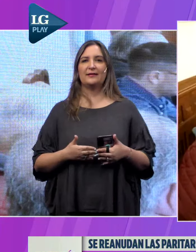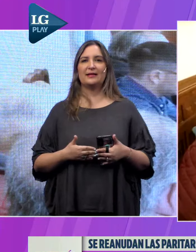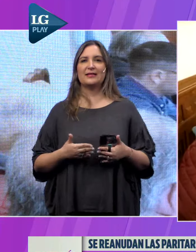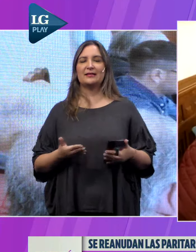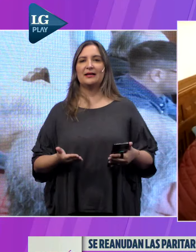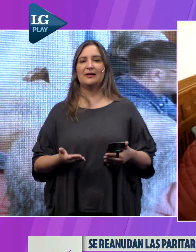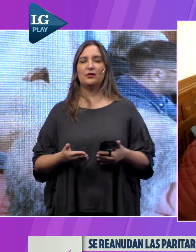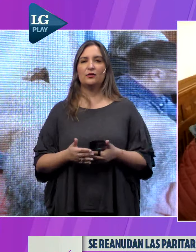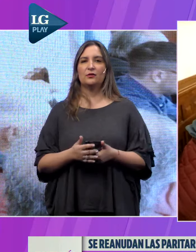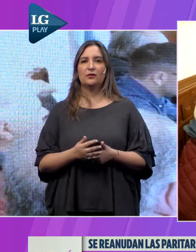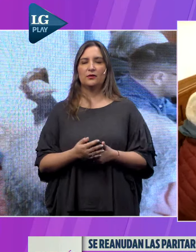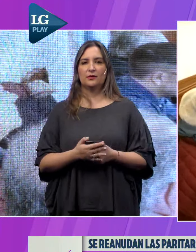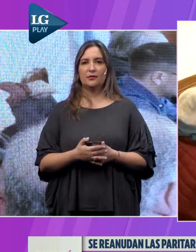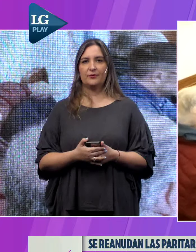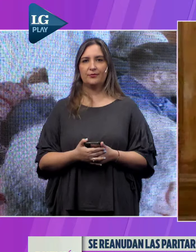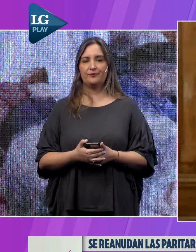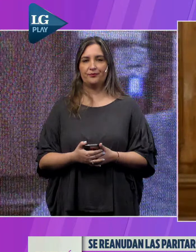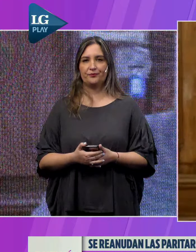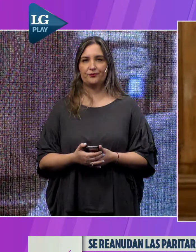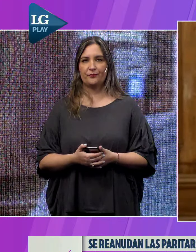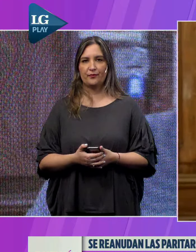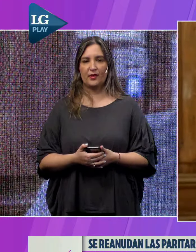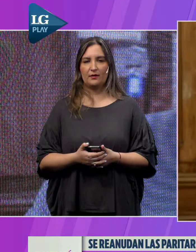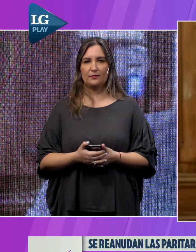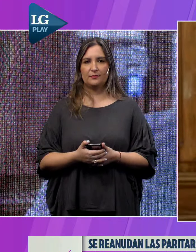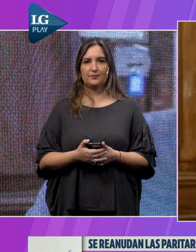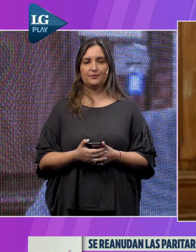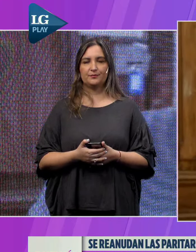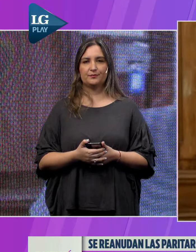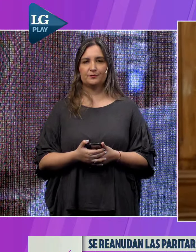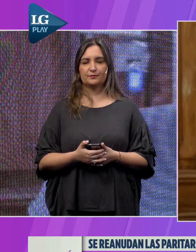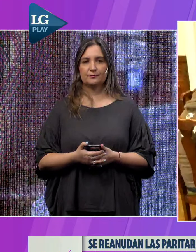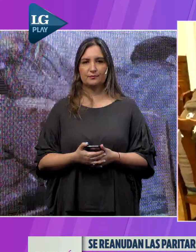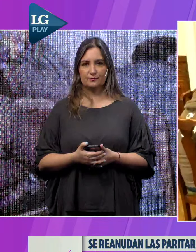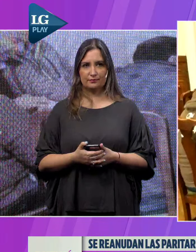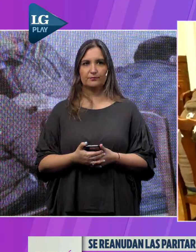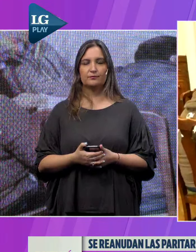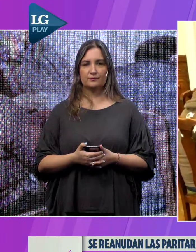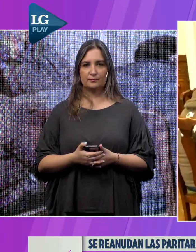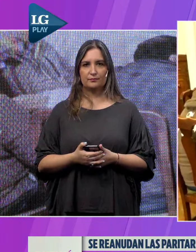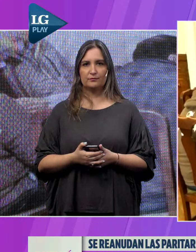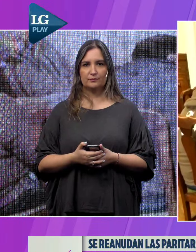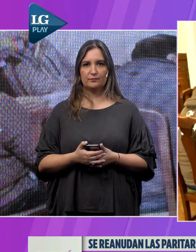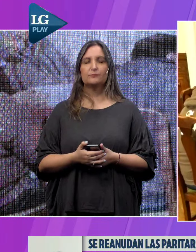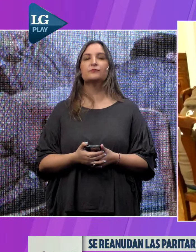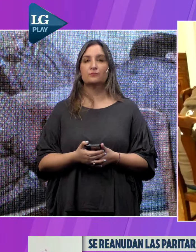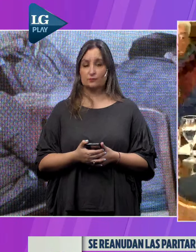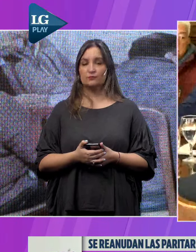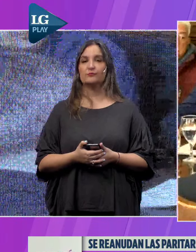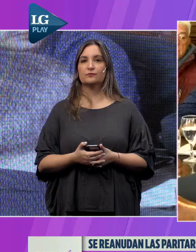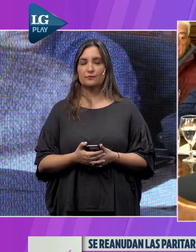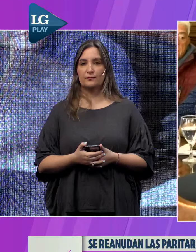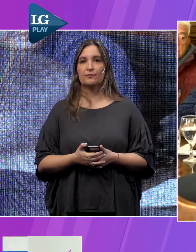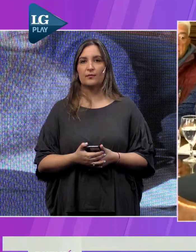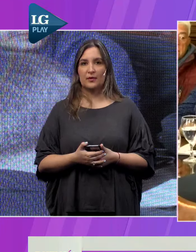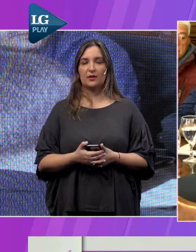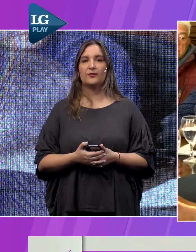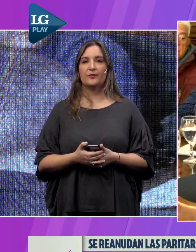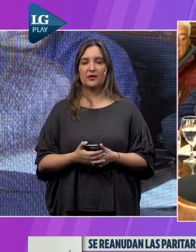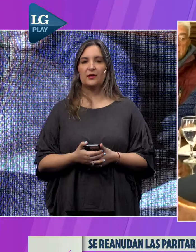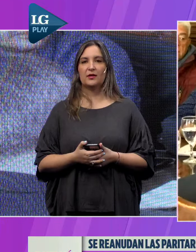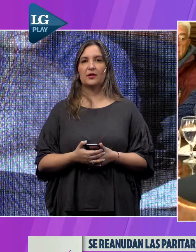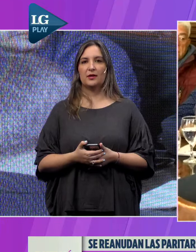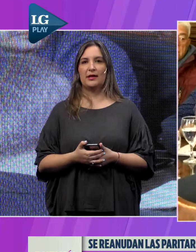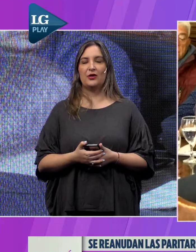¿se está charlado? Primero, nosotros tenemos que decir, nosotros hemos acordado cuatro veces la paritaria en el primer año de gestión